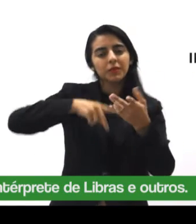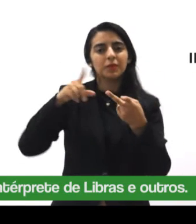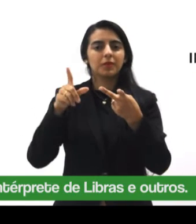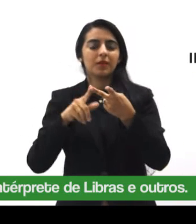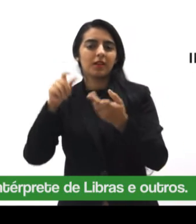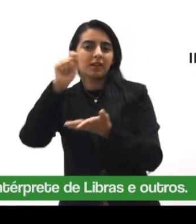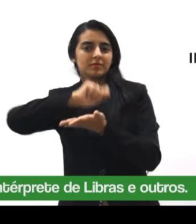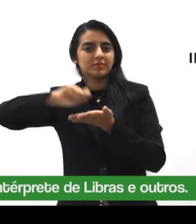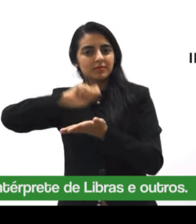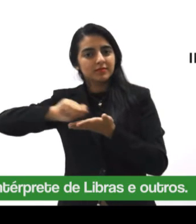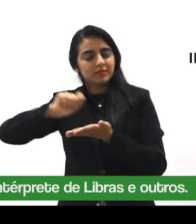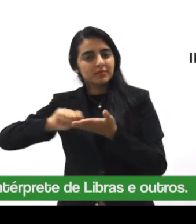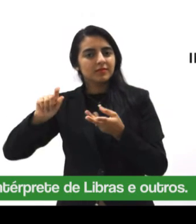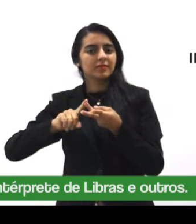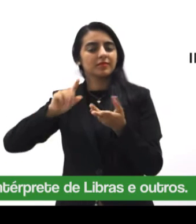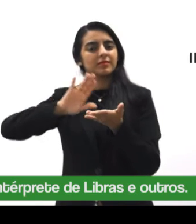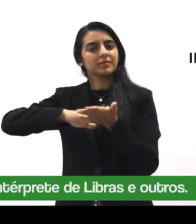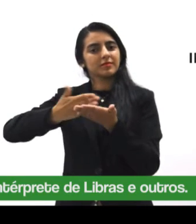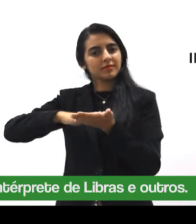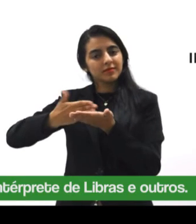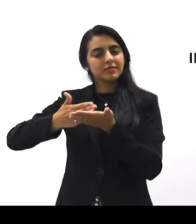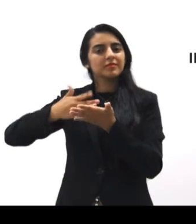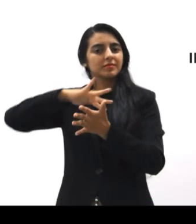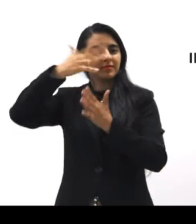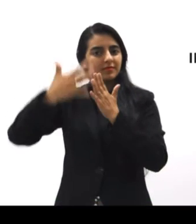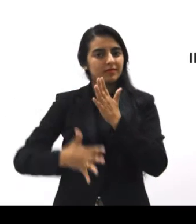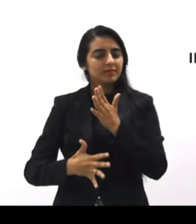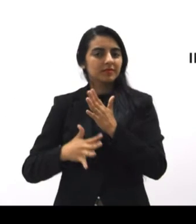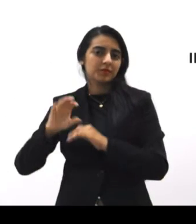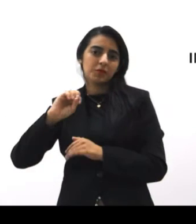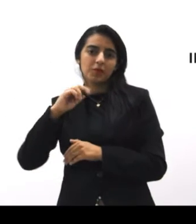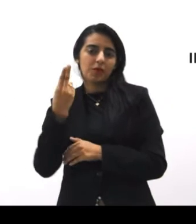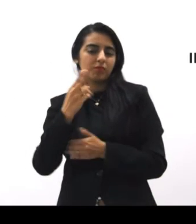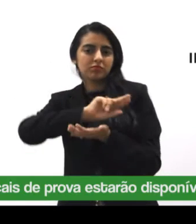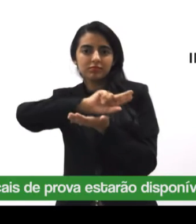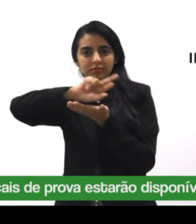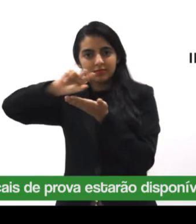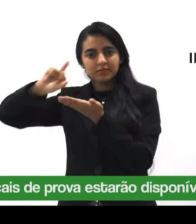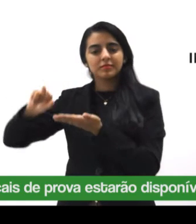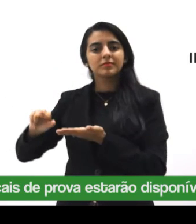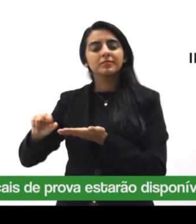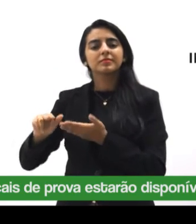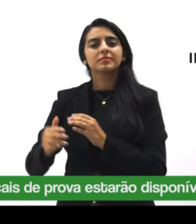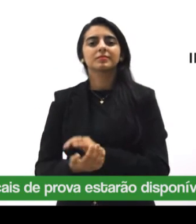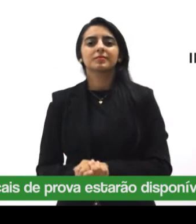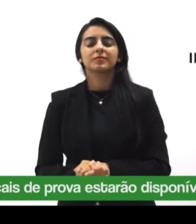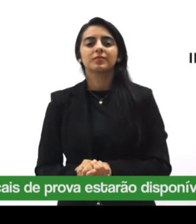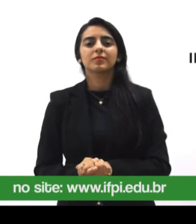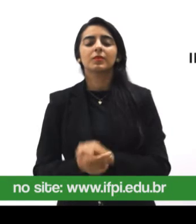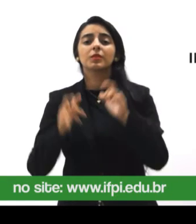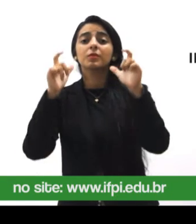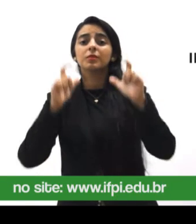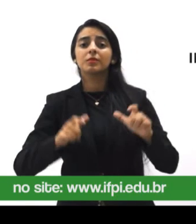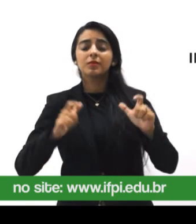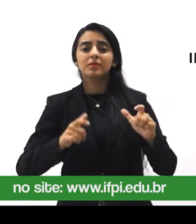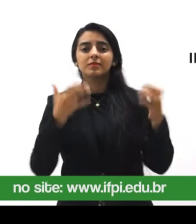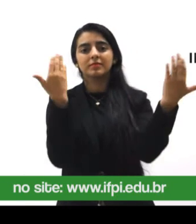intérprete de Libras e outros. Os locais de prova estarão disponíveis no site abaixo